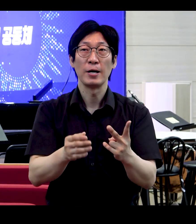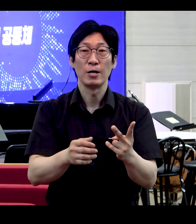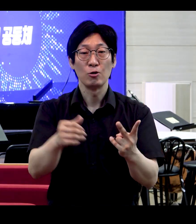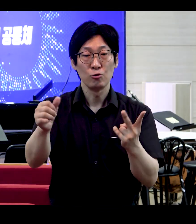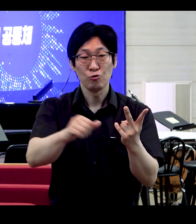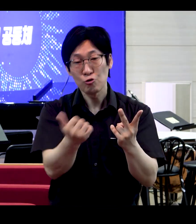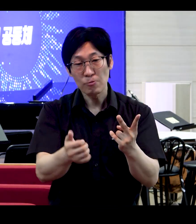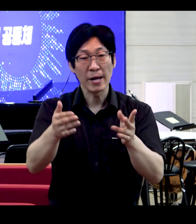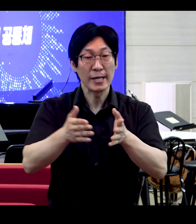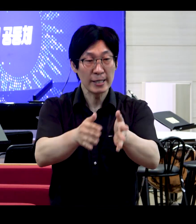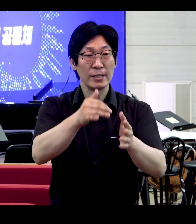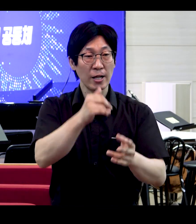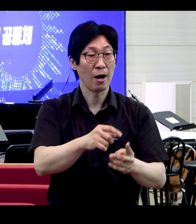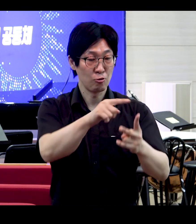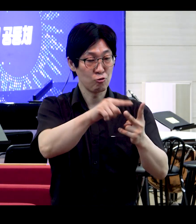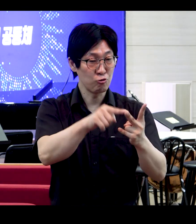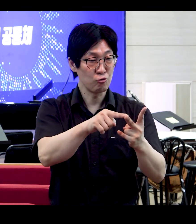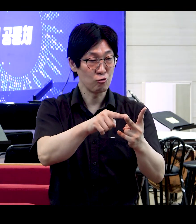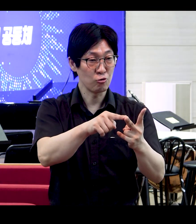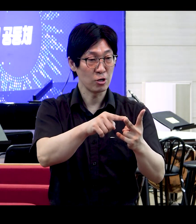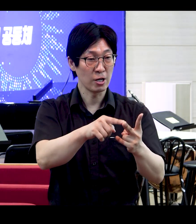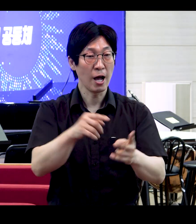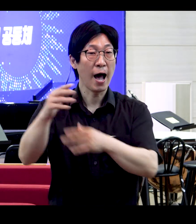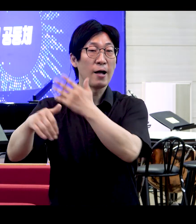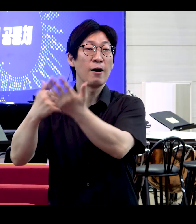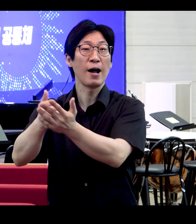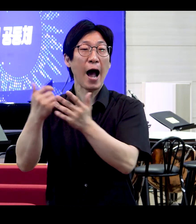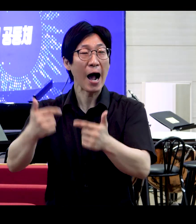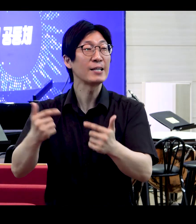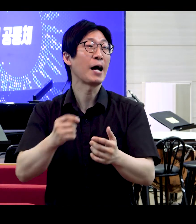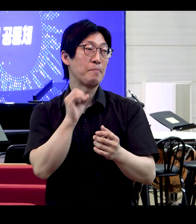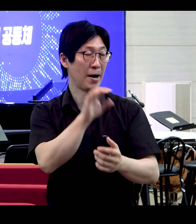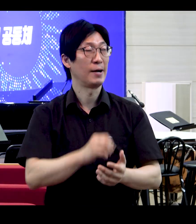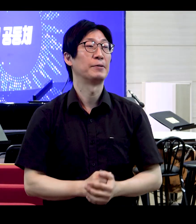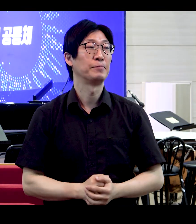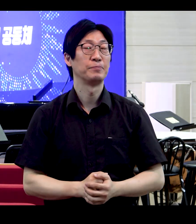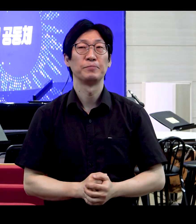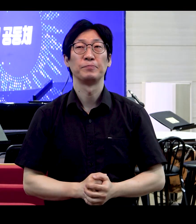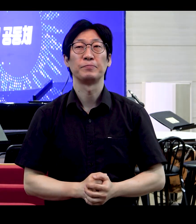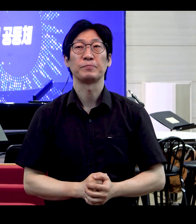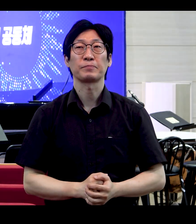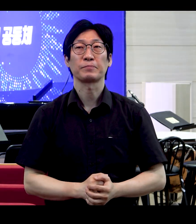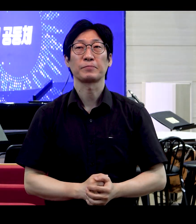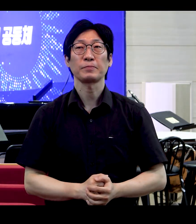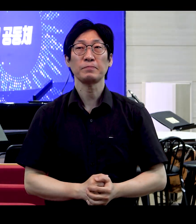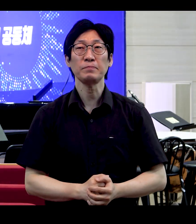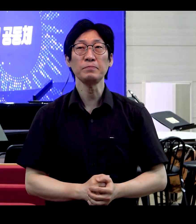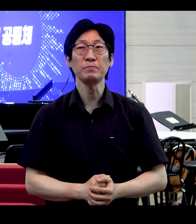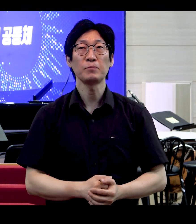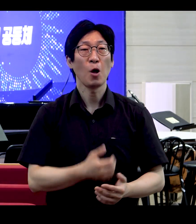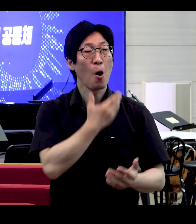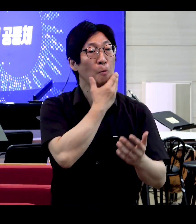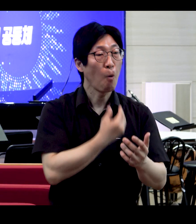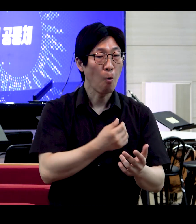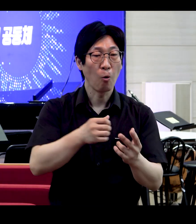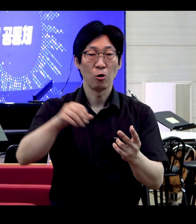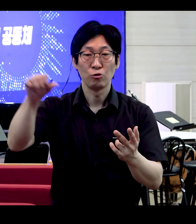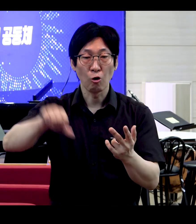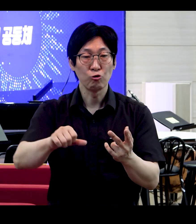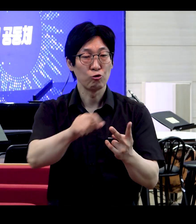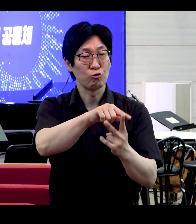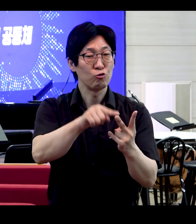저주예요. 두 갈래길을 둔다. 이게 성경이 계속 말하고 있는 이야기 아닙니까? 바로 그 이야기를 지금 하고 있는 거예요. 두 갈래길